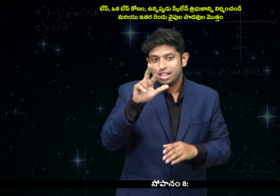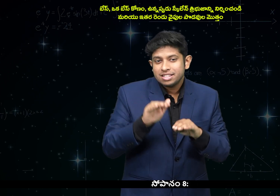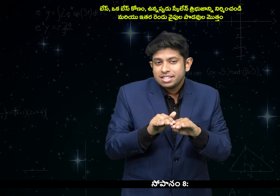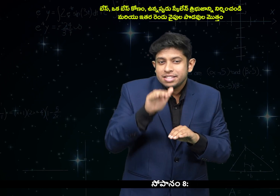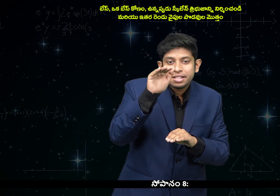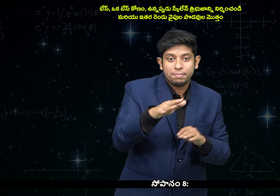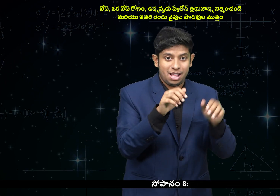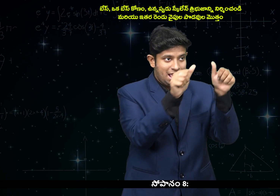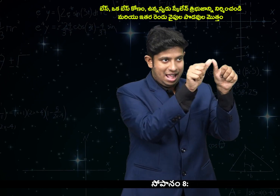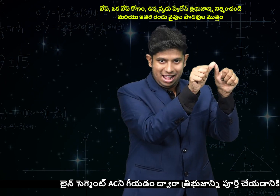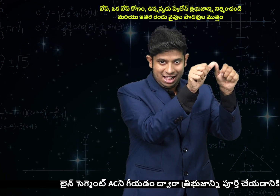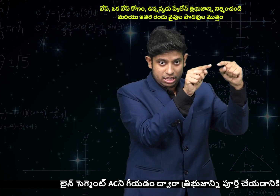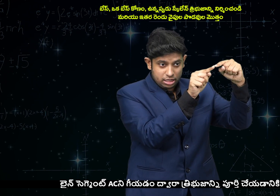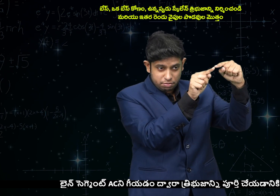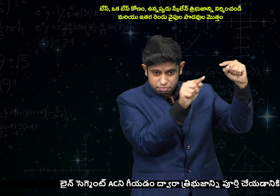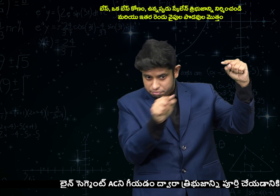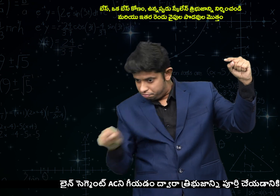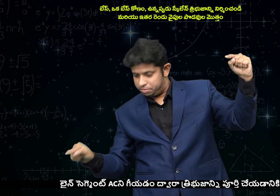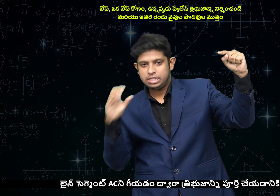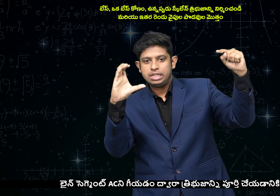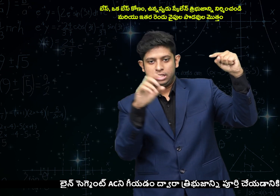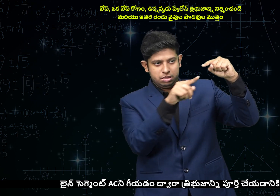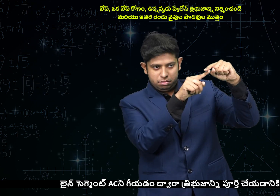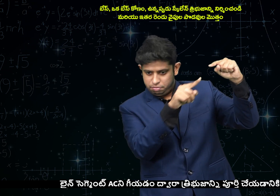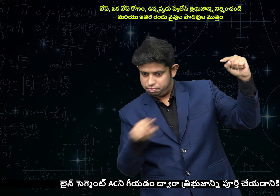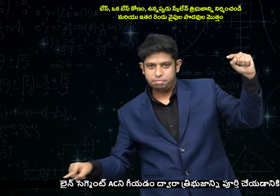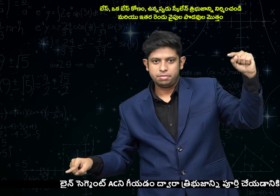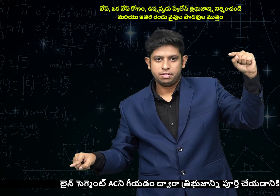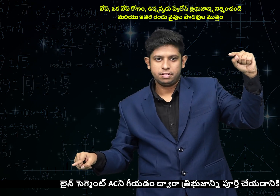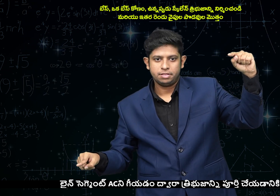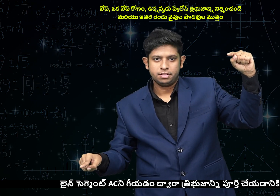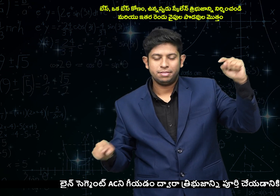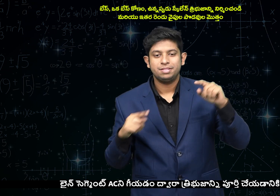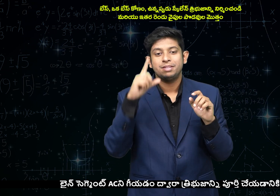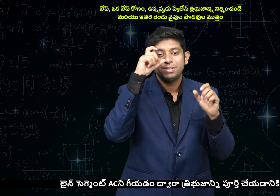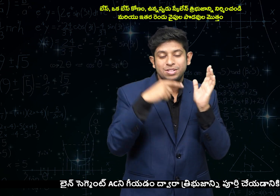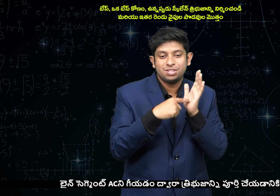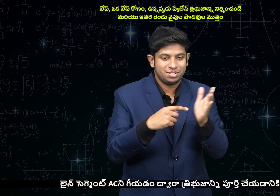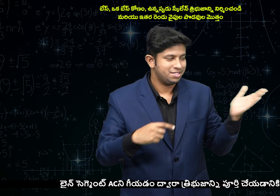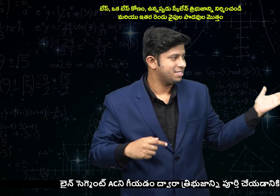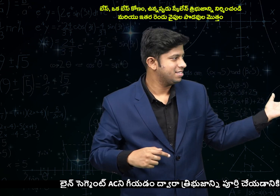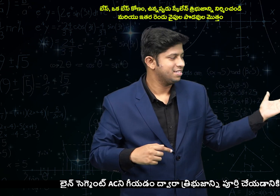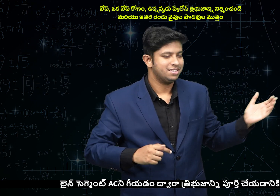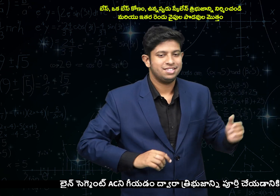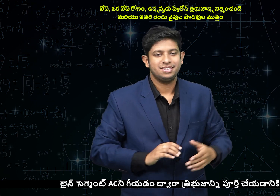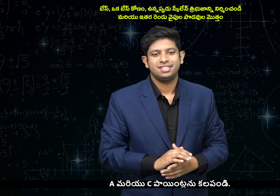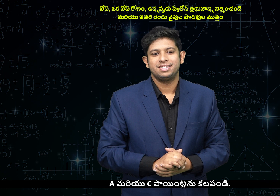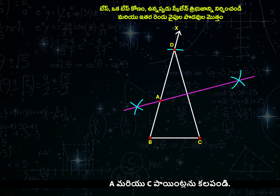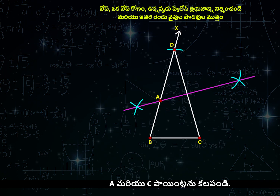సోపానం 8. లైన్ సెగ్మెంట్ ఏసీని గీయడం ద్వారా త్రిభుజాన్ని పూర్తి చేయడానికి ఏబి